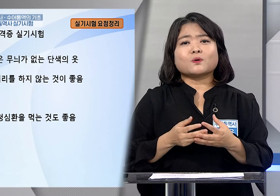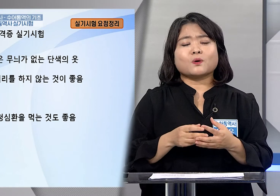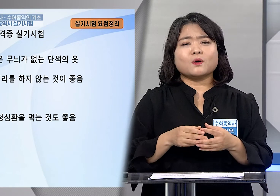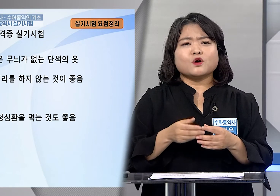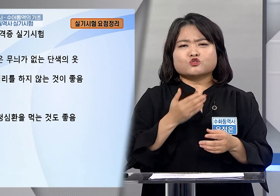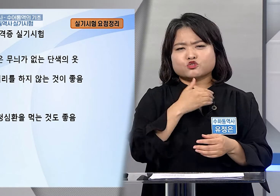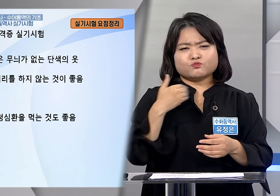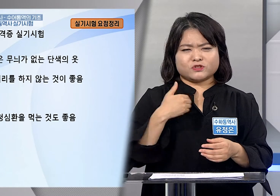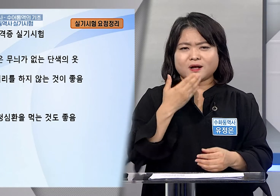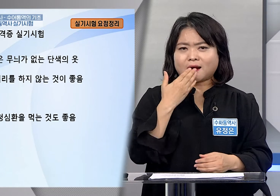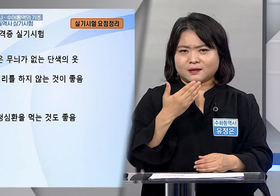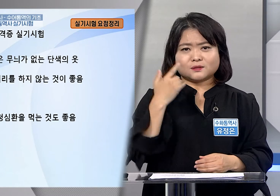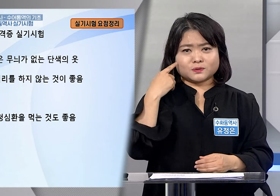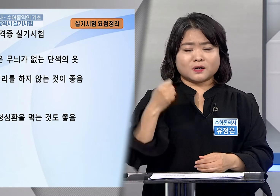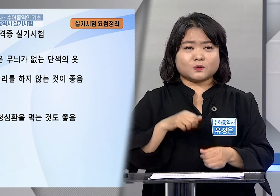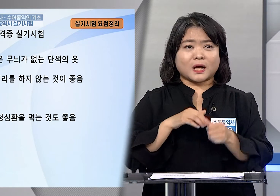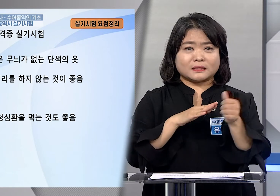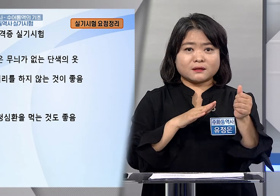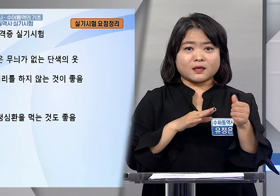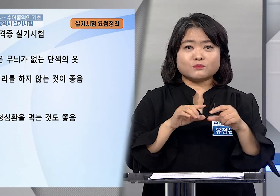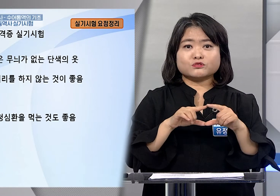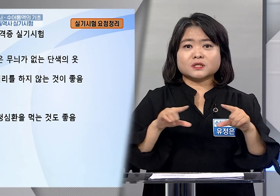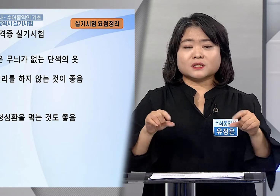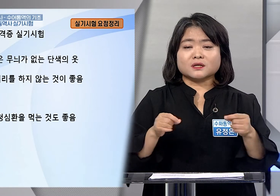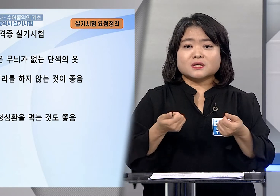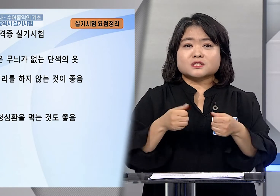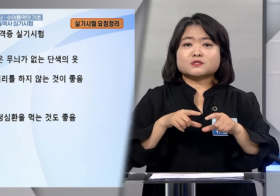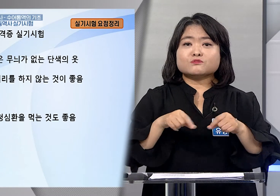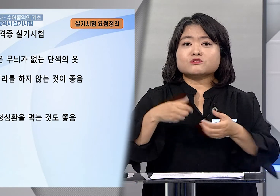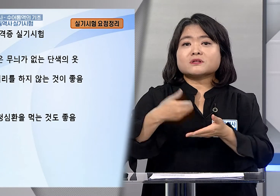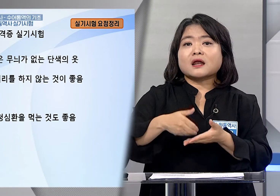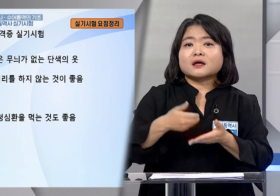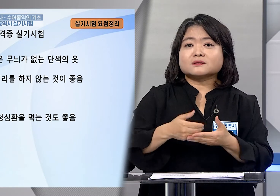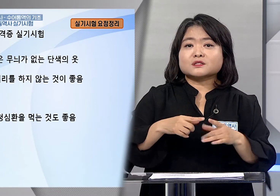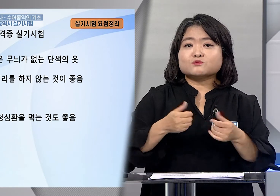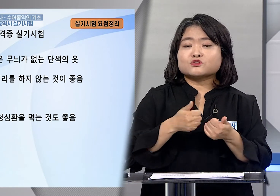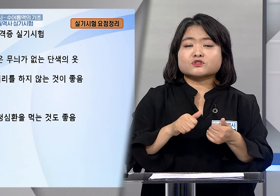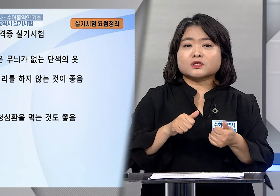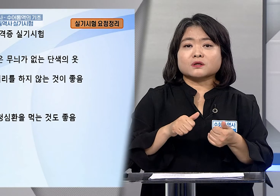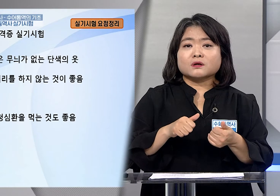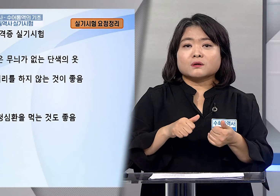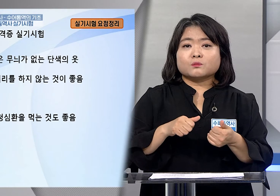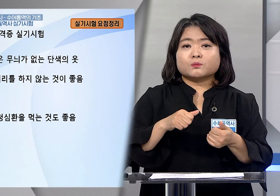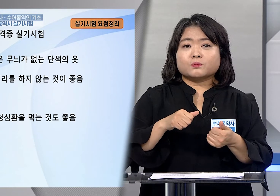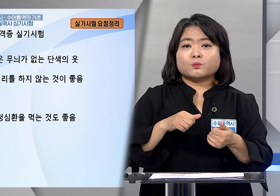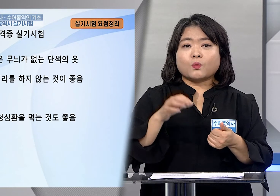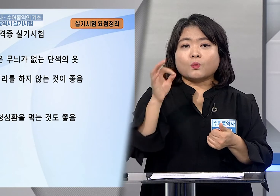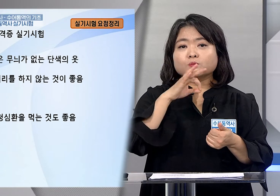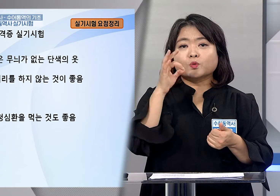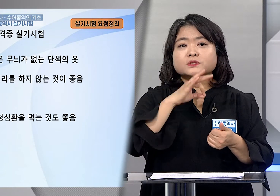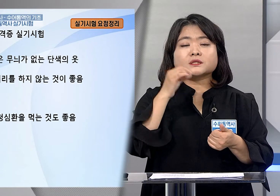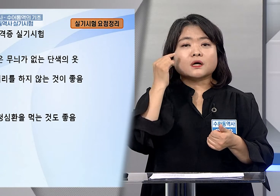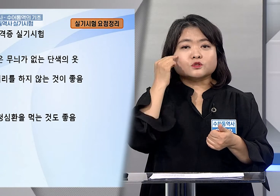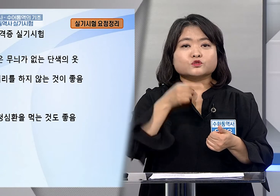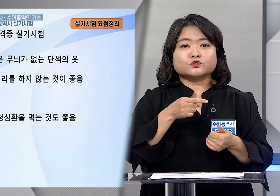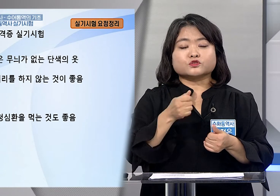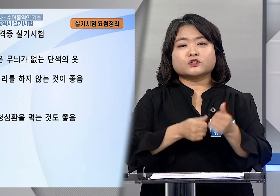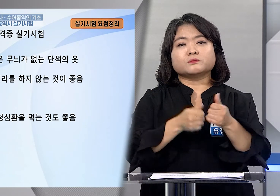올라갔고 충분히 가능하다고 생각하고 갔는데 이분이 신분증 달라는데 신분증이 못 찾아가지고 시험이